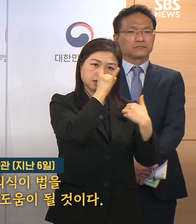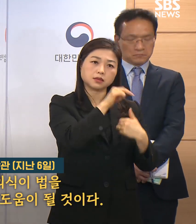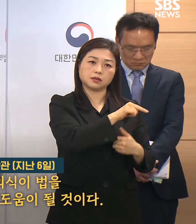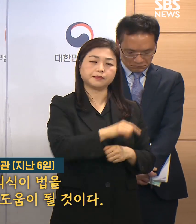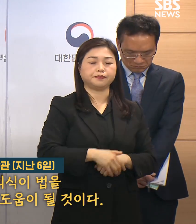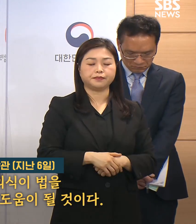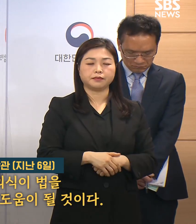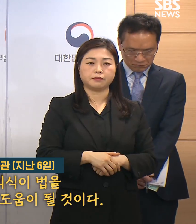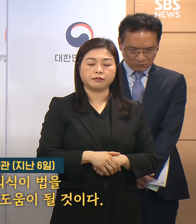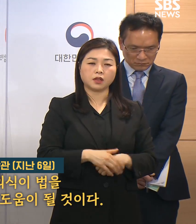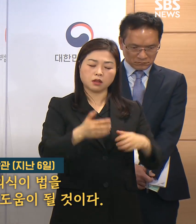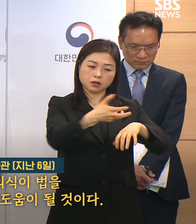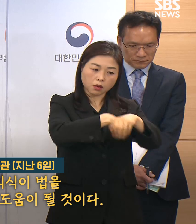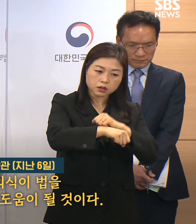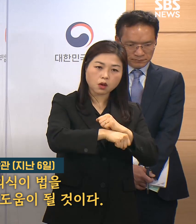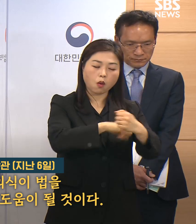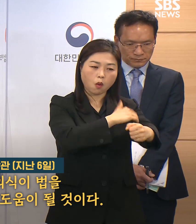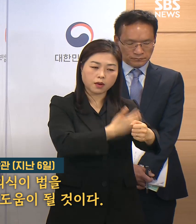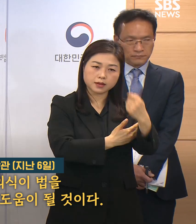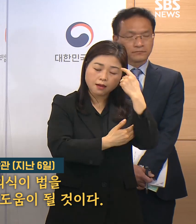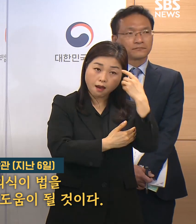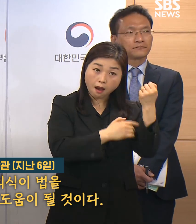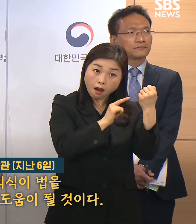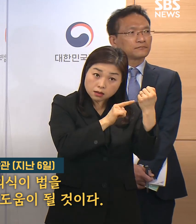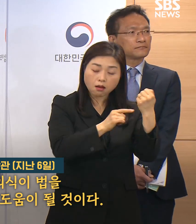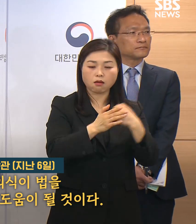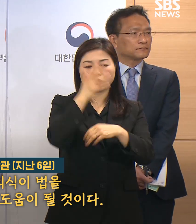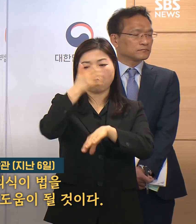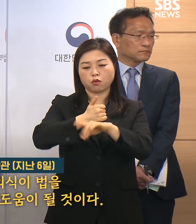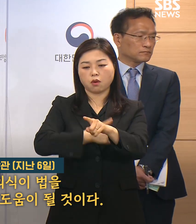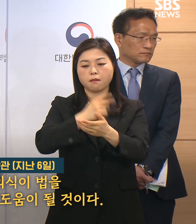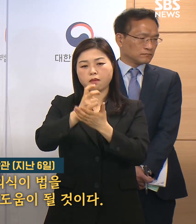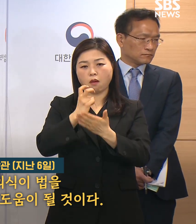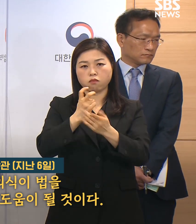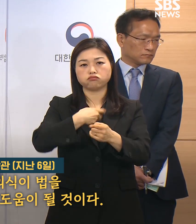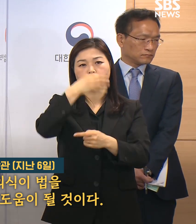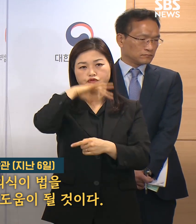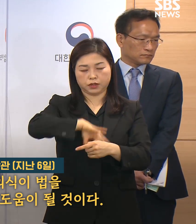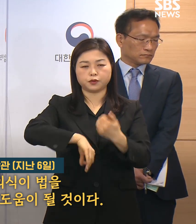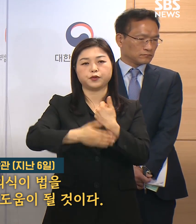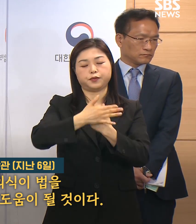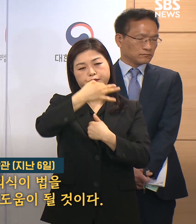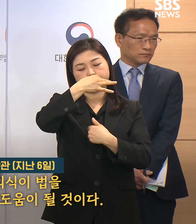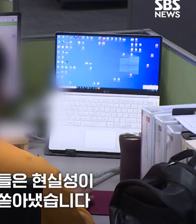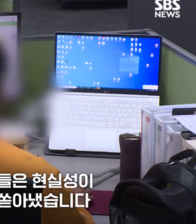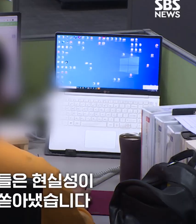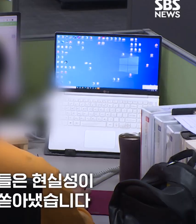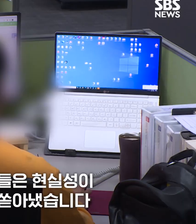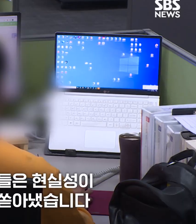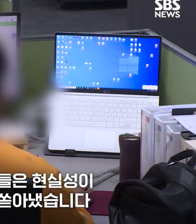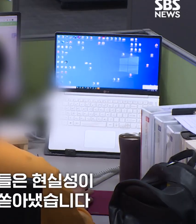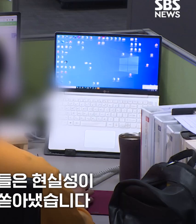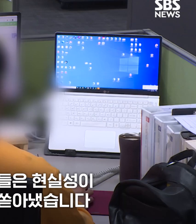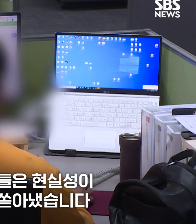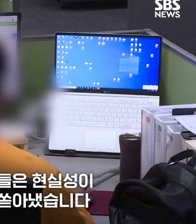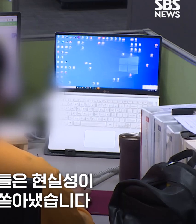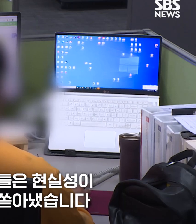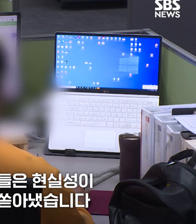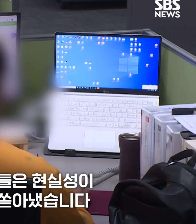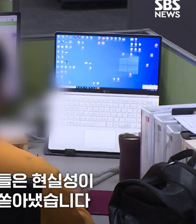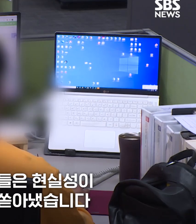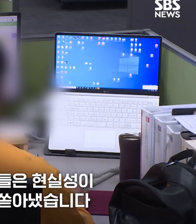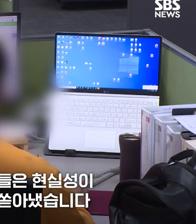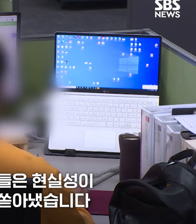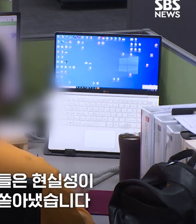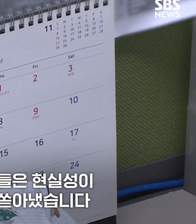그 권리의식이 이 법을 실효성 있게 하는 데 크게 도움이 될 것이다. 하지만 정작